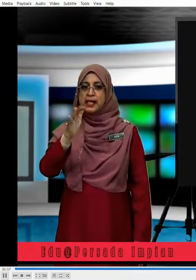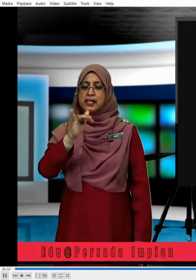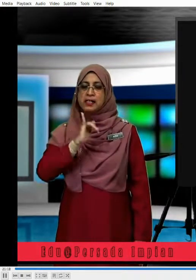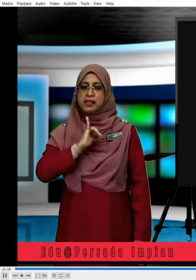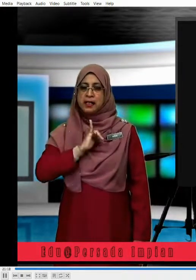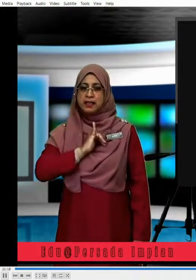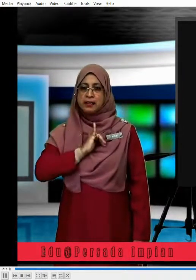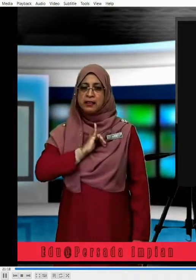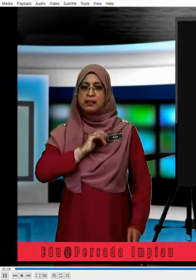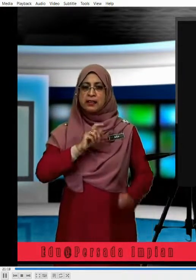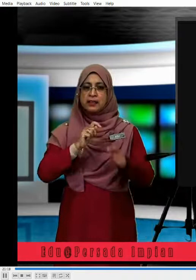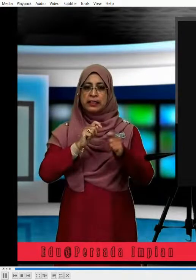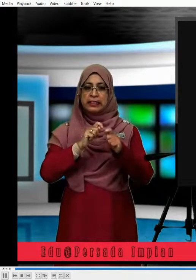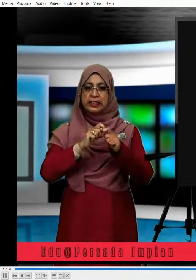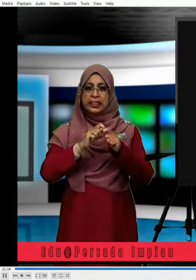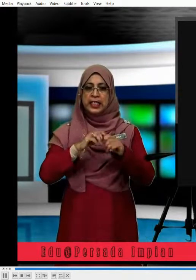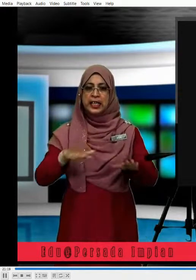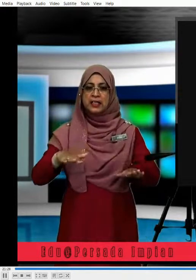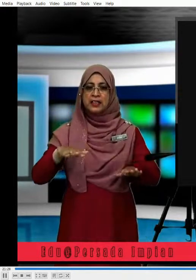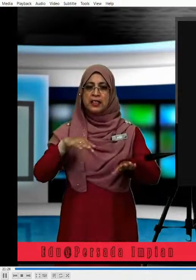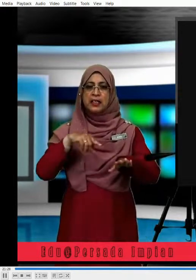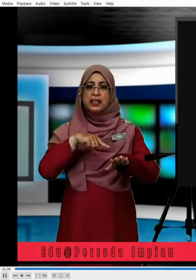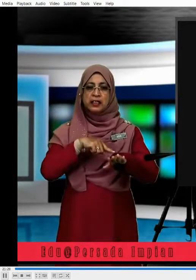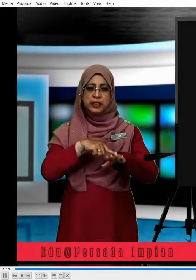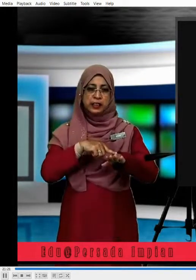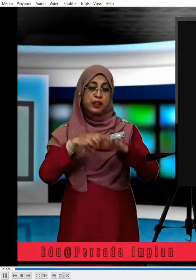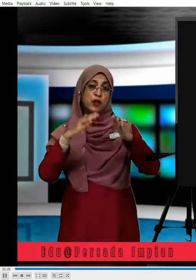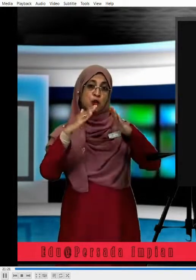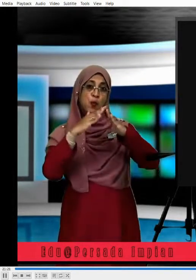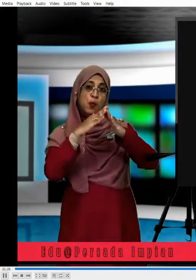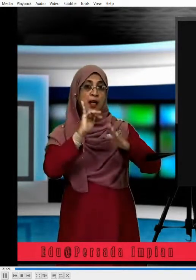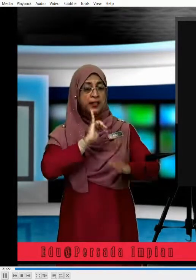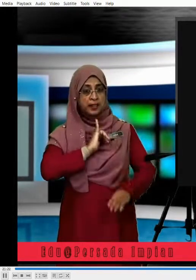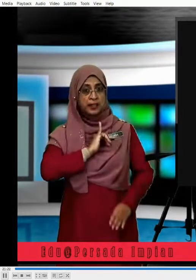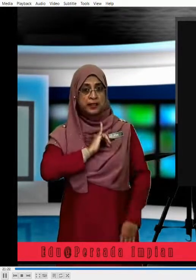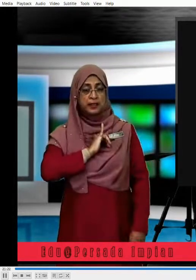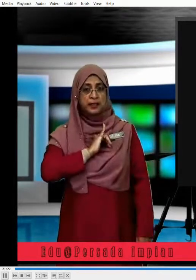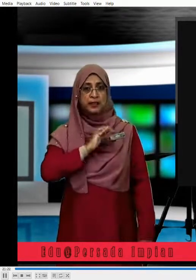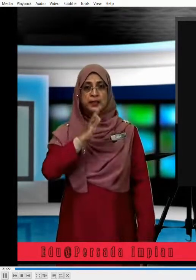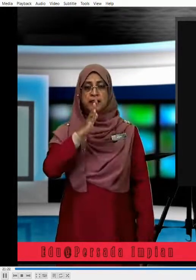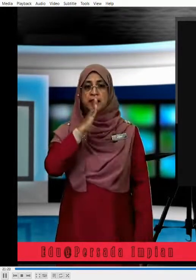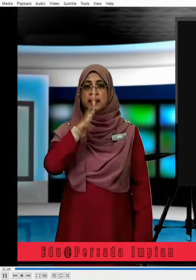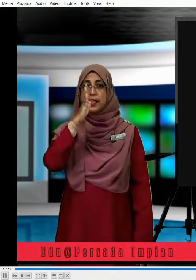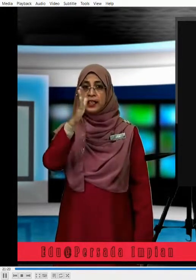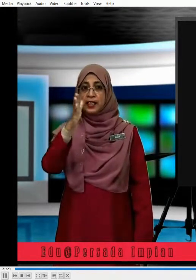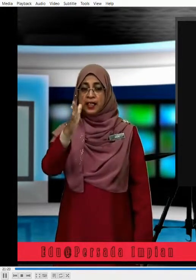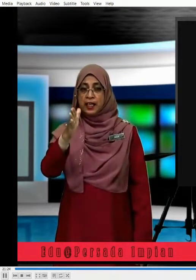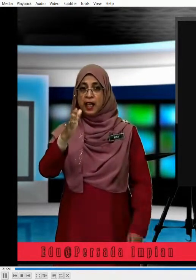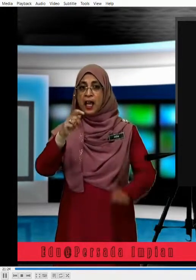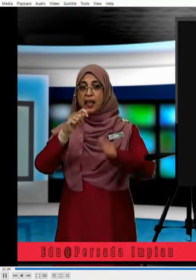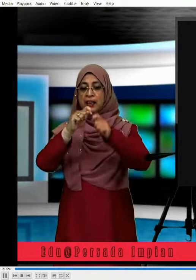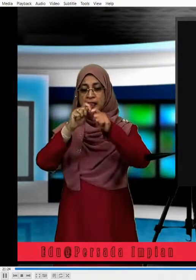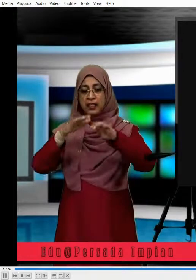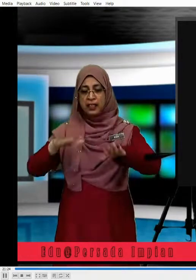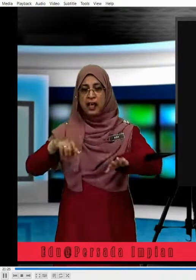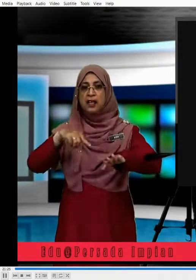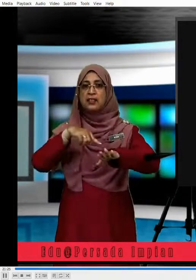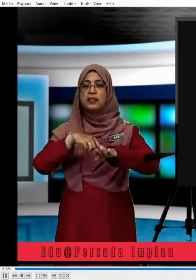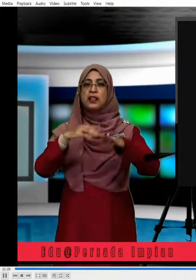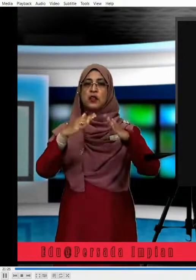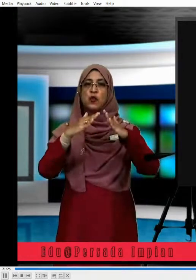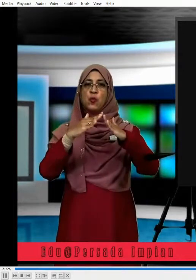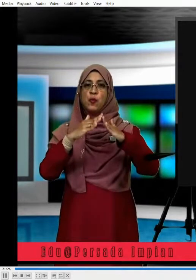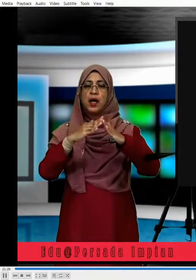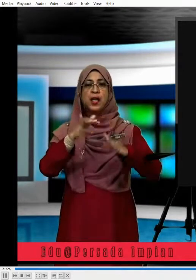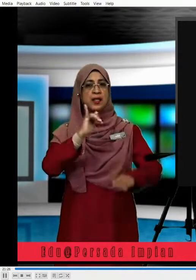Hai nenek saya tinggal di rumah saya nenek tinggal